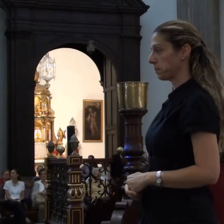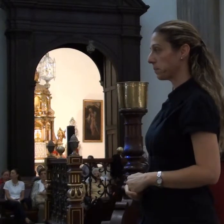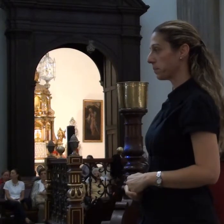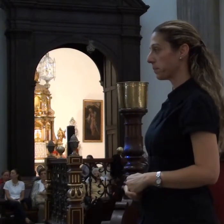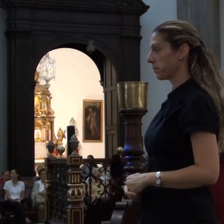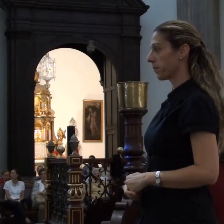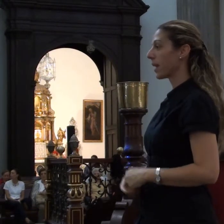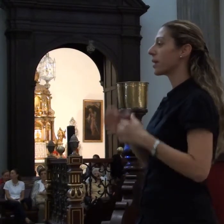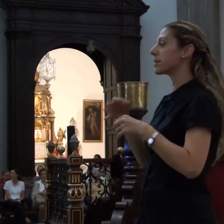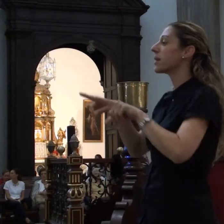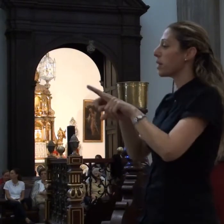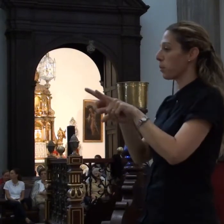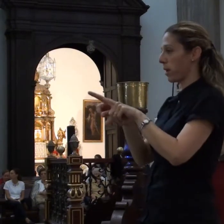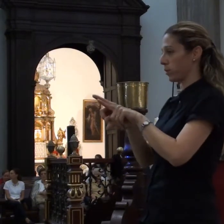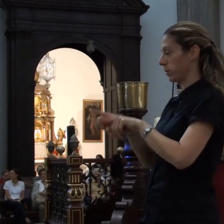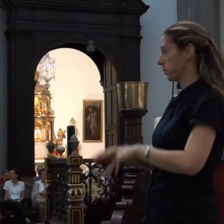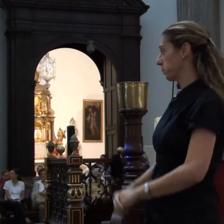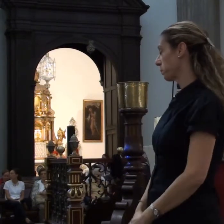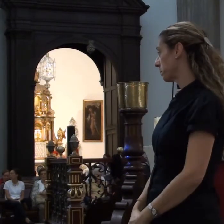hacer hermano